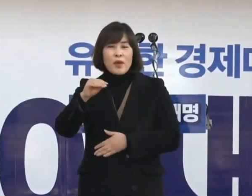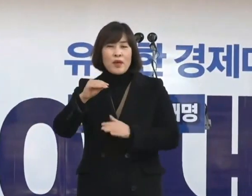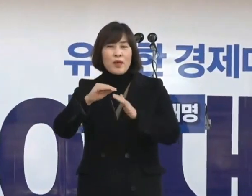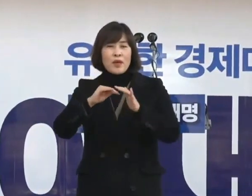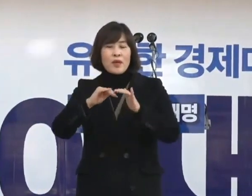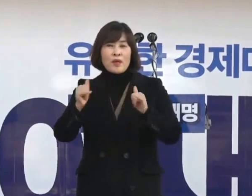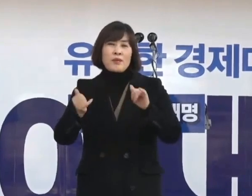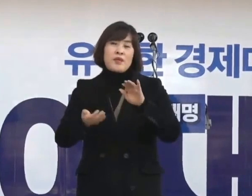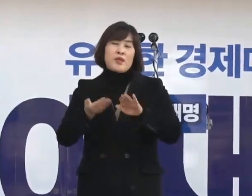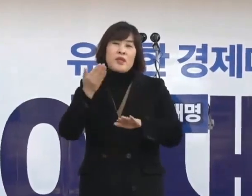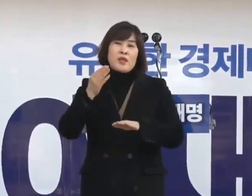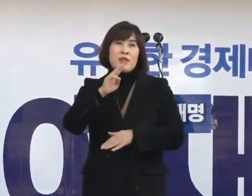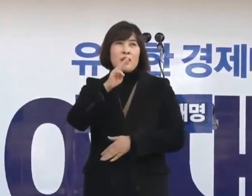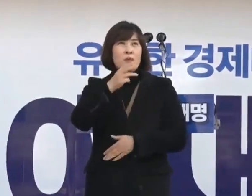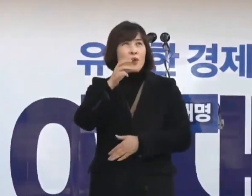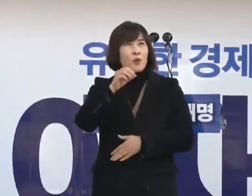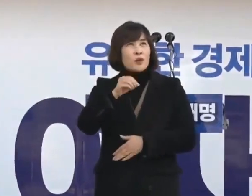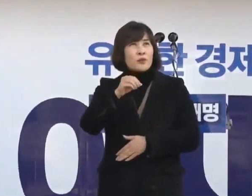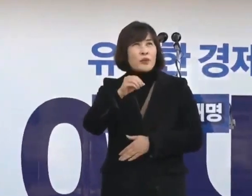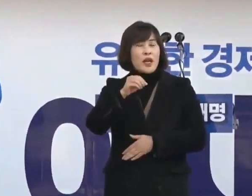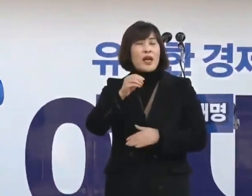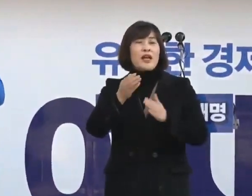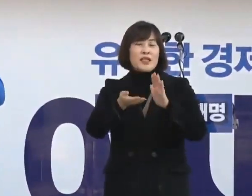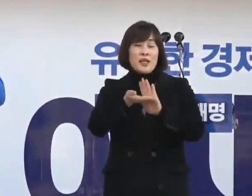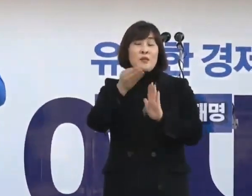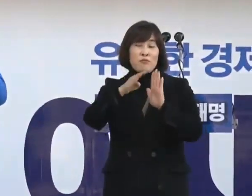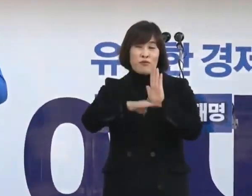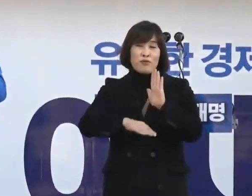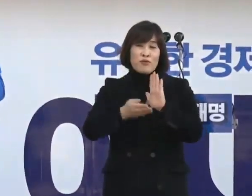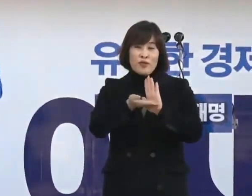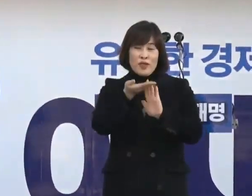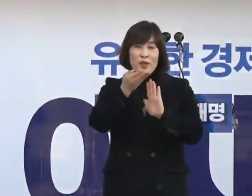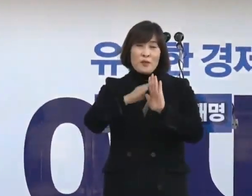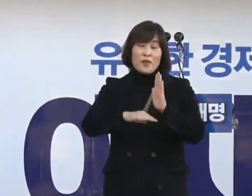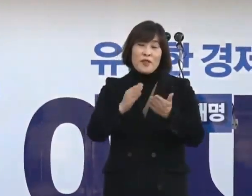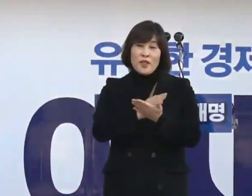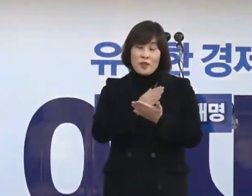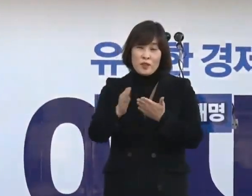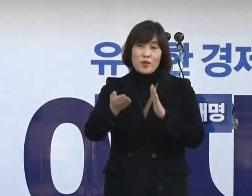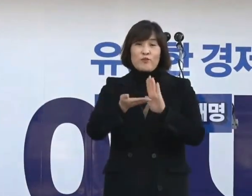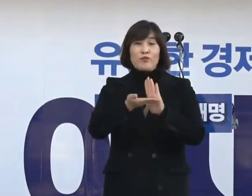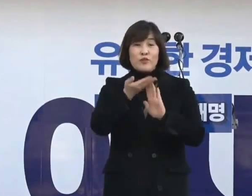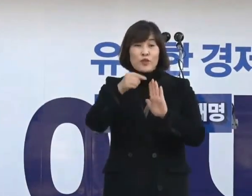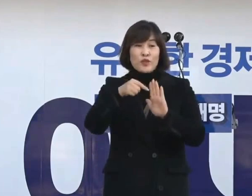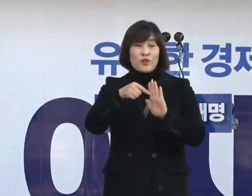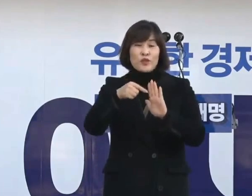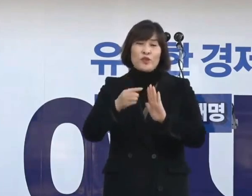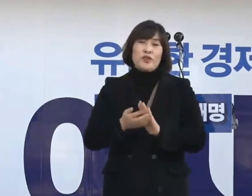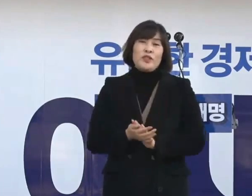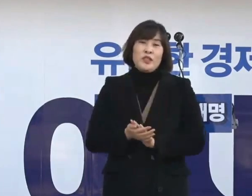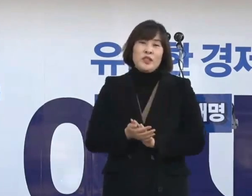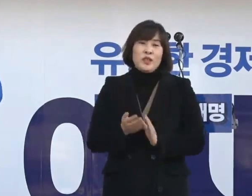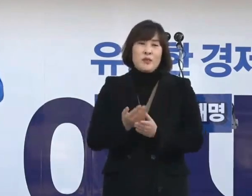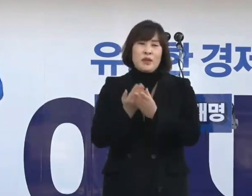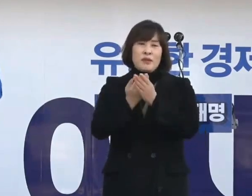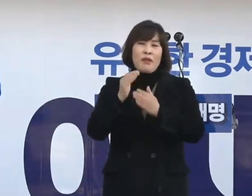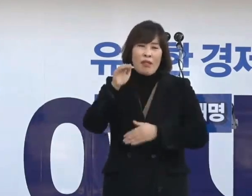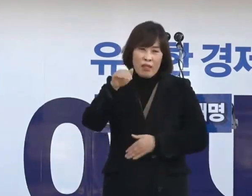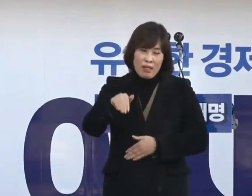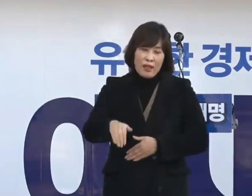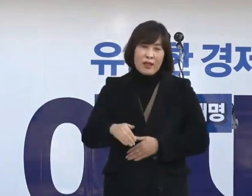남쪽, 350만이 사는 북쪽이 나눠져 있어요. 북쪽은 군사규제, 상수원규제 때문에 발전이 안